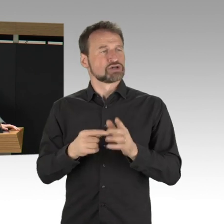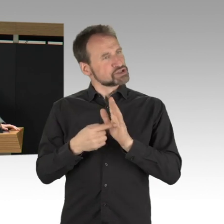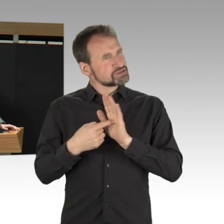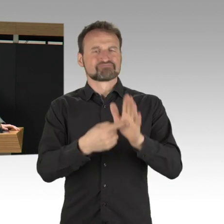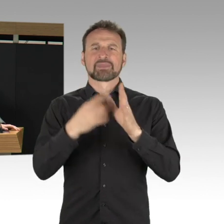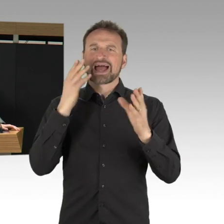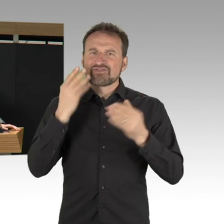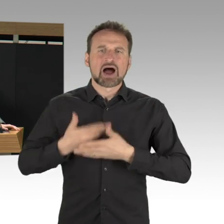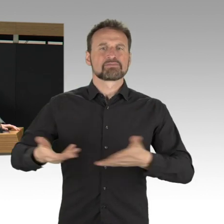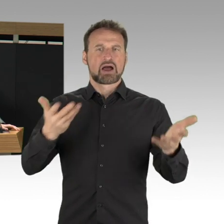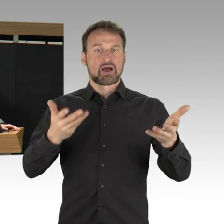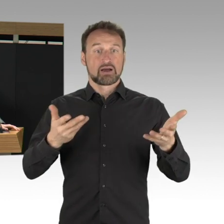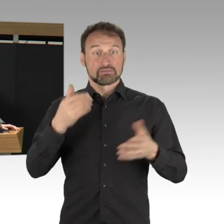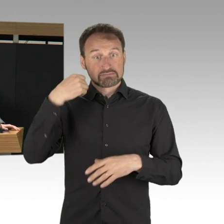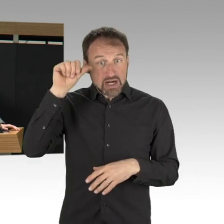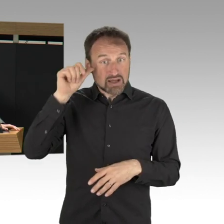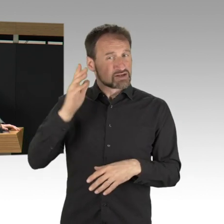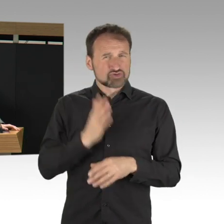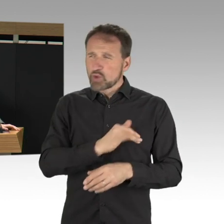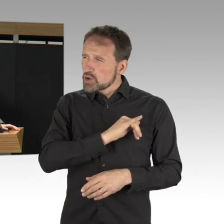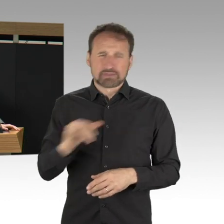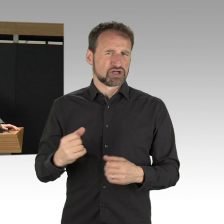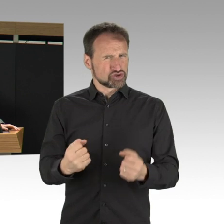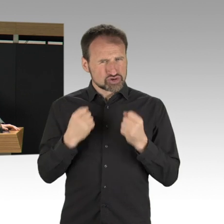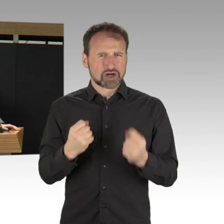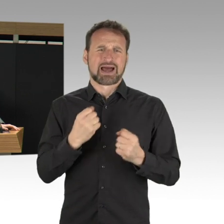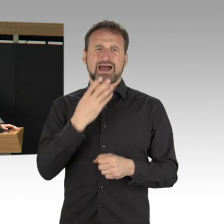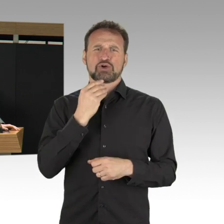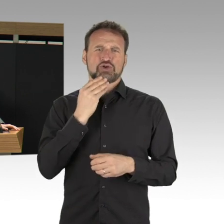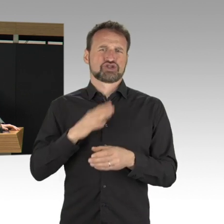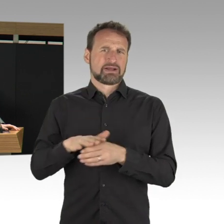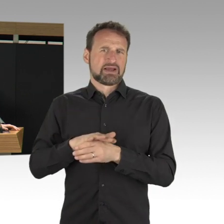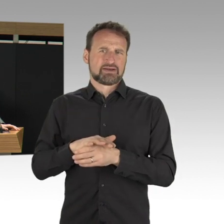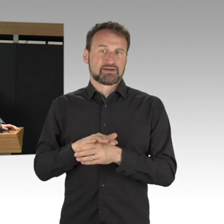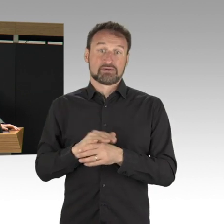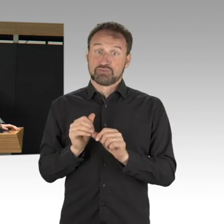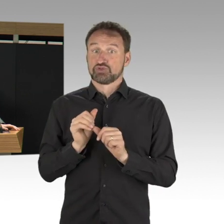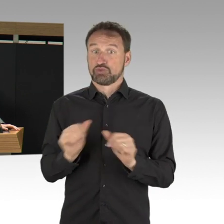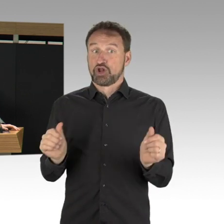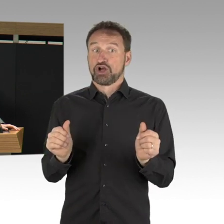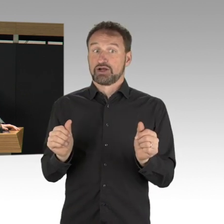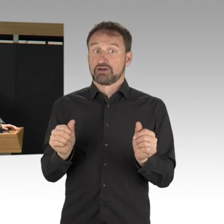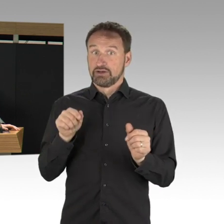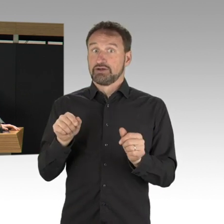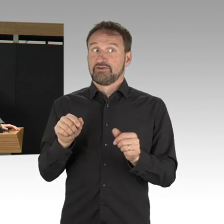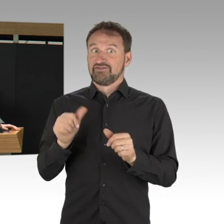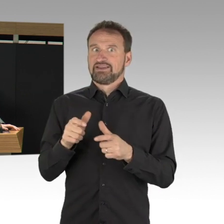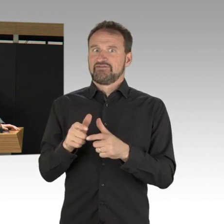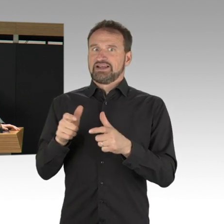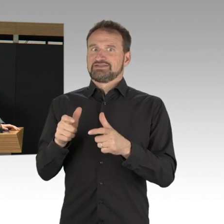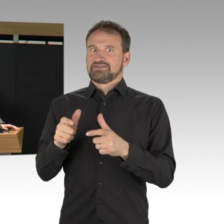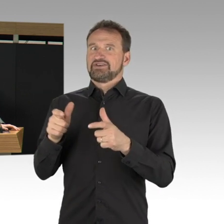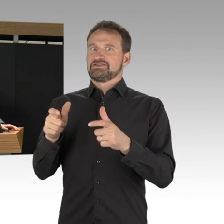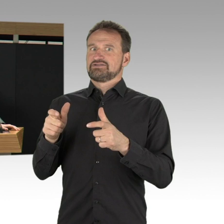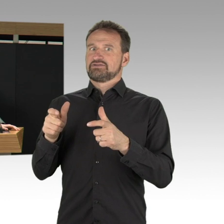ob Sie eine Zwischenfrage des fraktionslosen Abgeordneten will. Nein, herzlichen Dank. Gar keine Zwischenfrage. Nein, danke. Berlin wird mit antisemitischen Vereinen